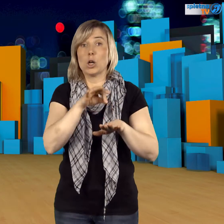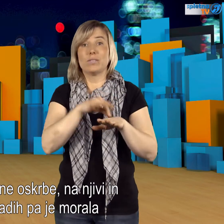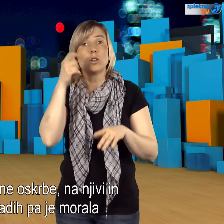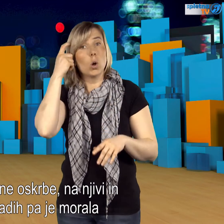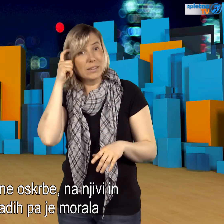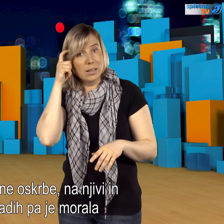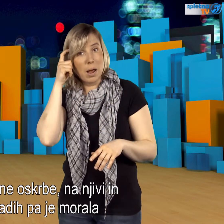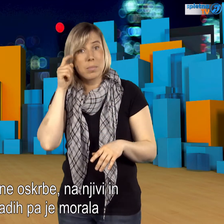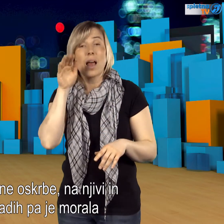dela.